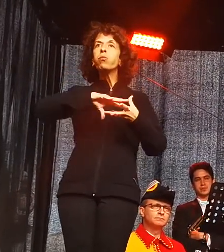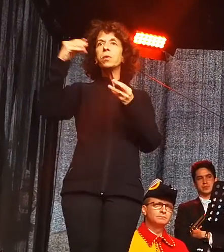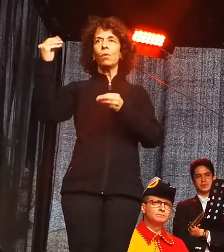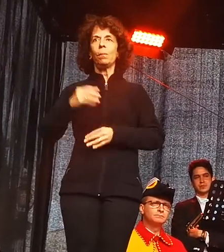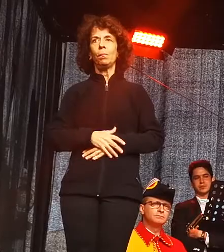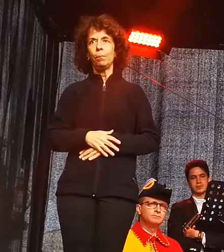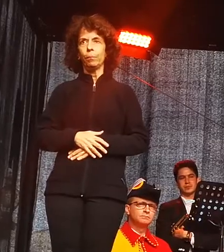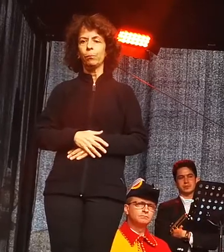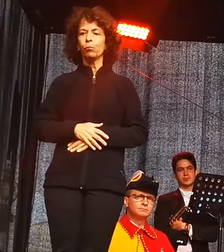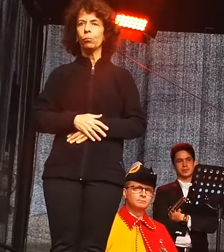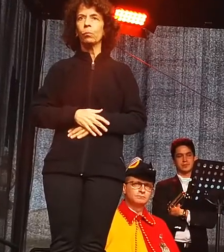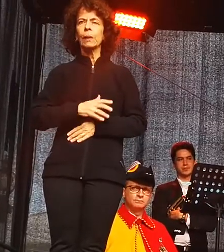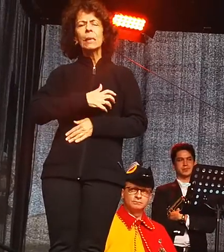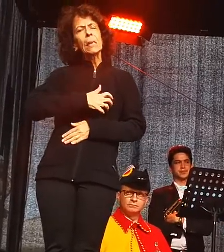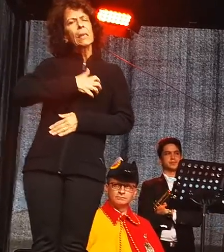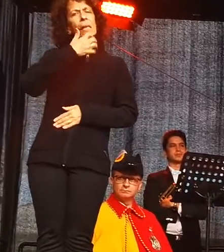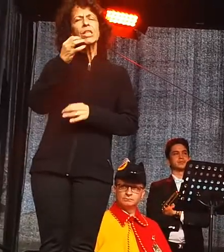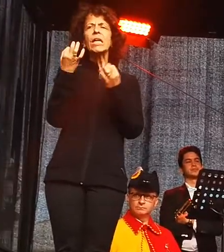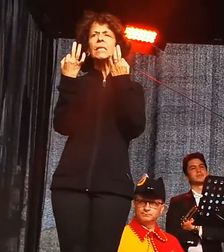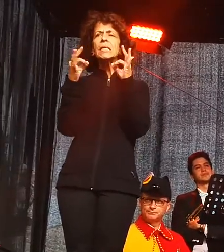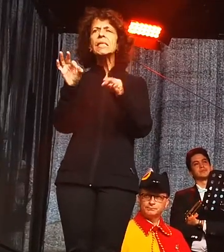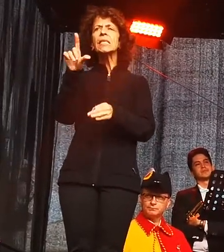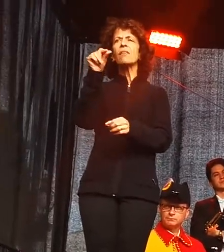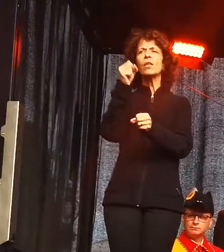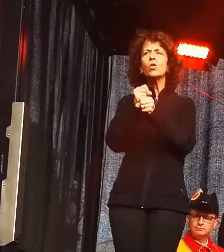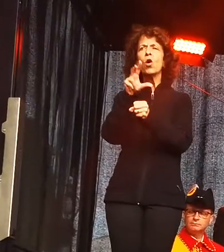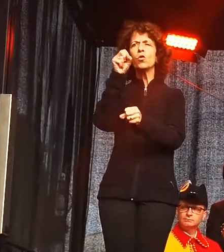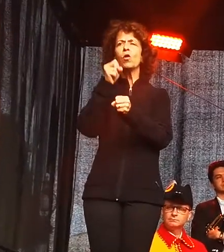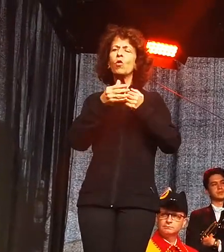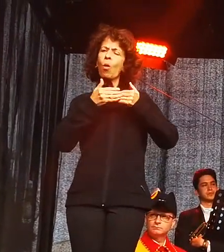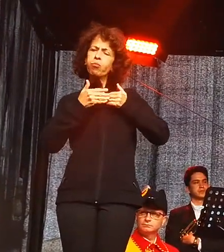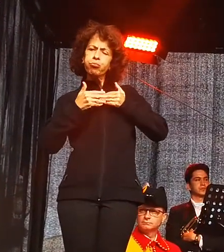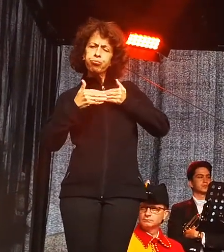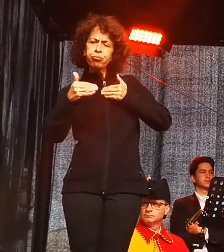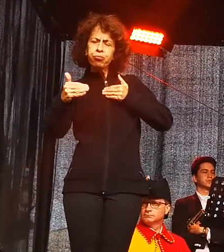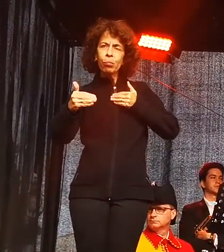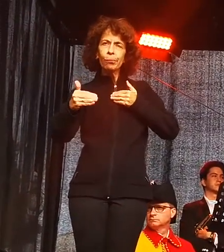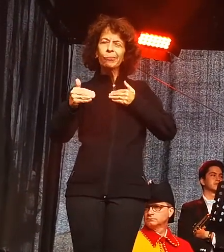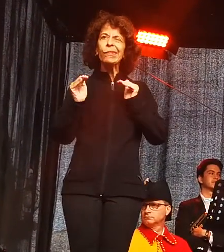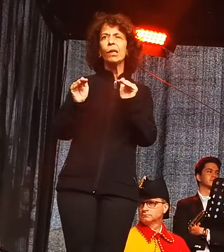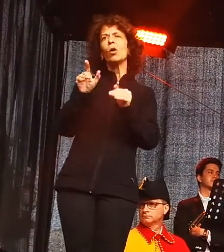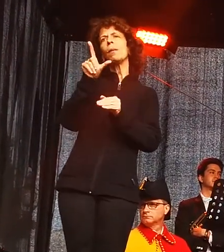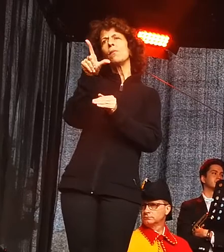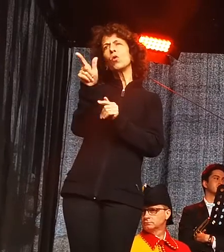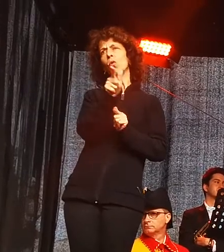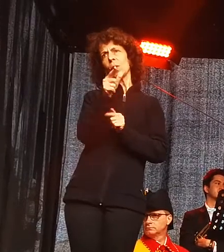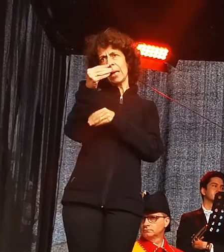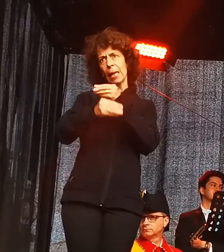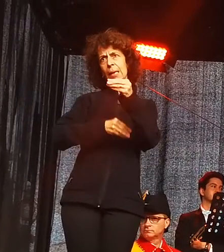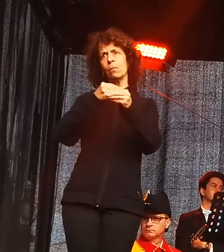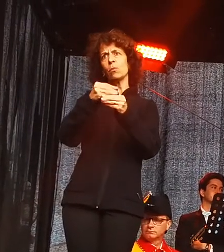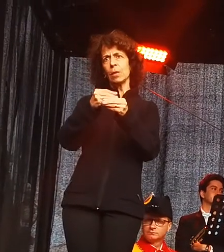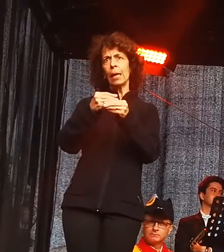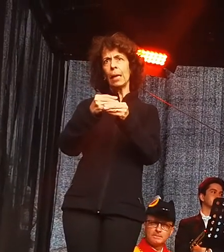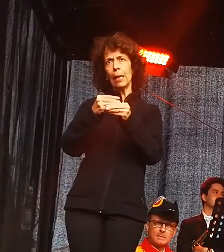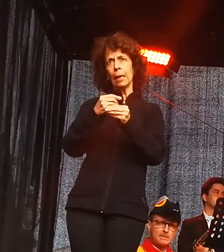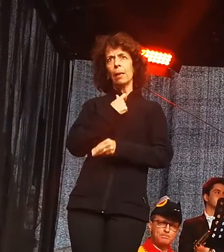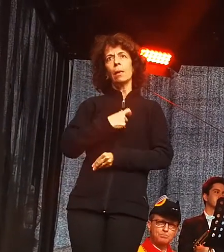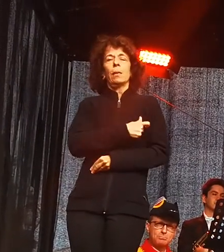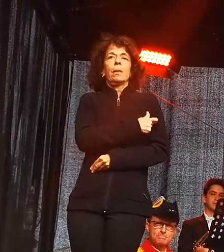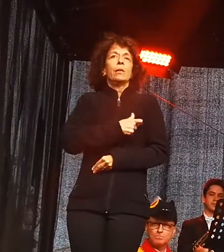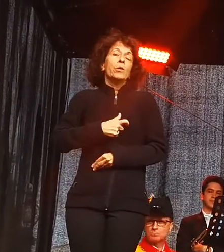s'ensuit une période de prospérité de plusieurs décennies, quand même entrecoupée par deux guerres mondiales, où notre pays sera